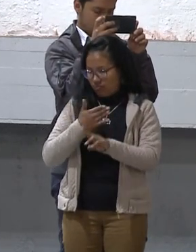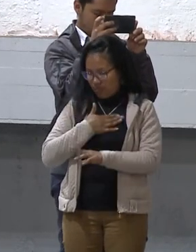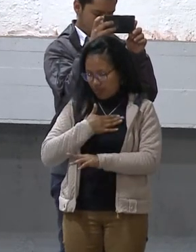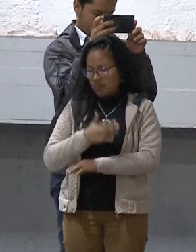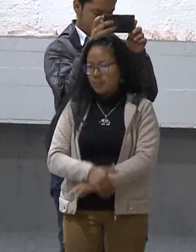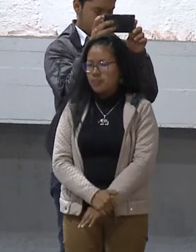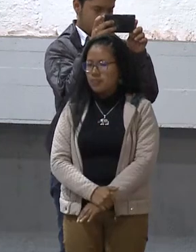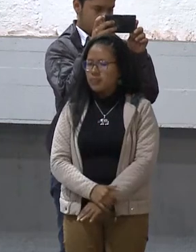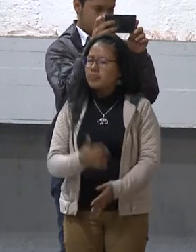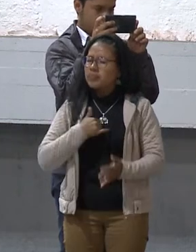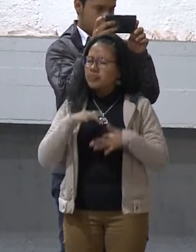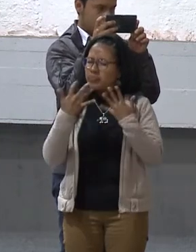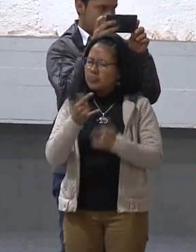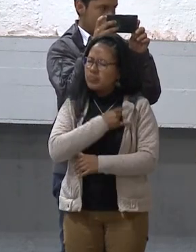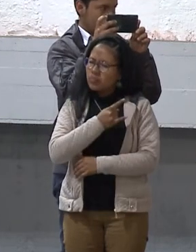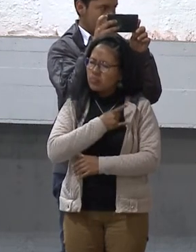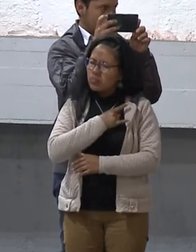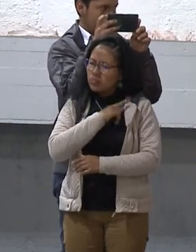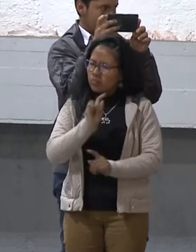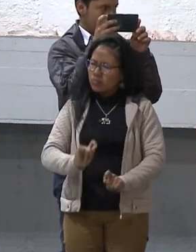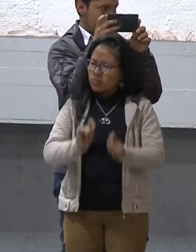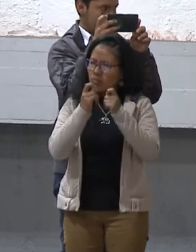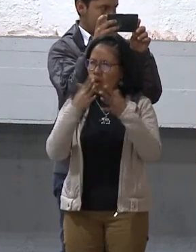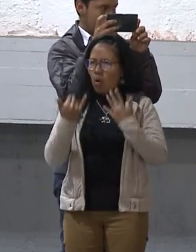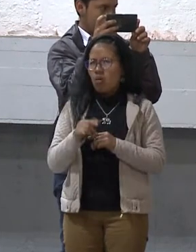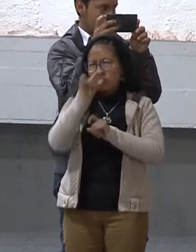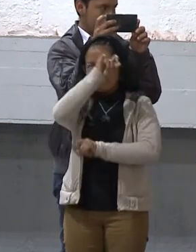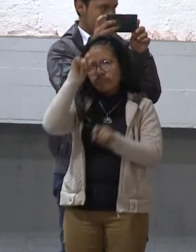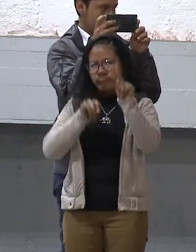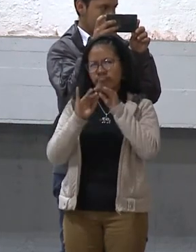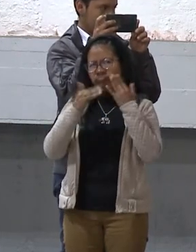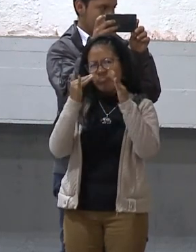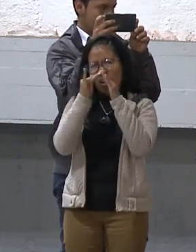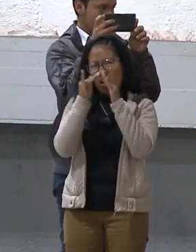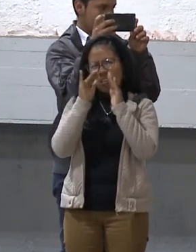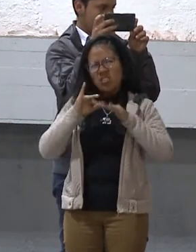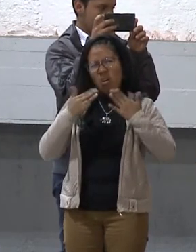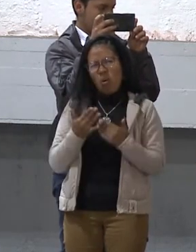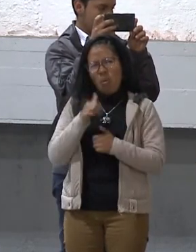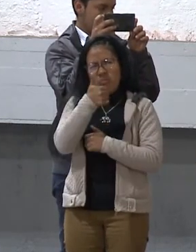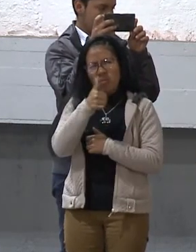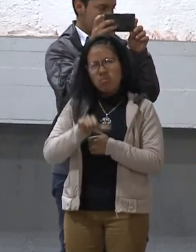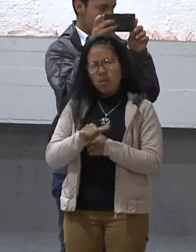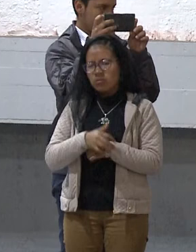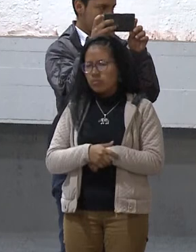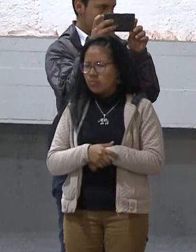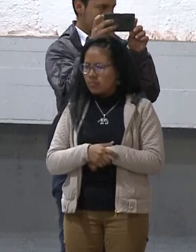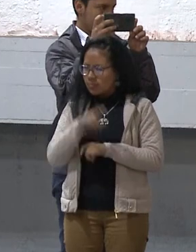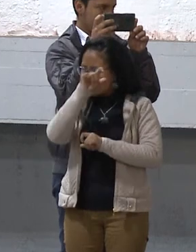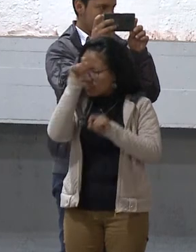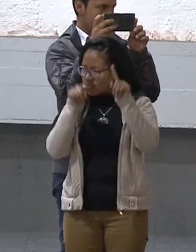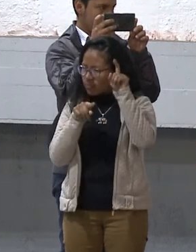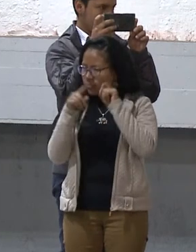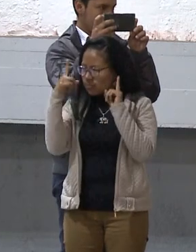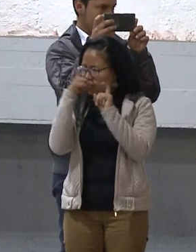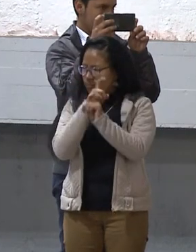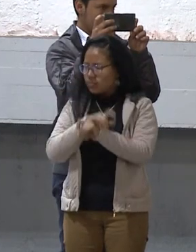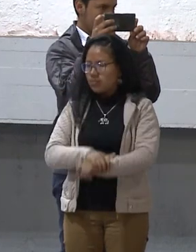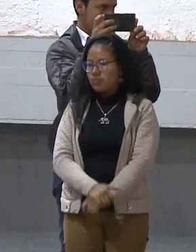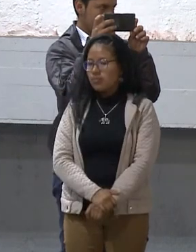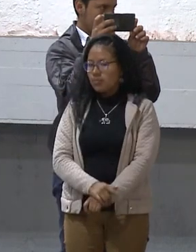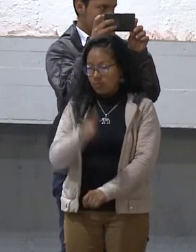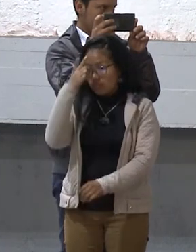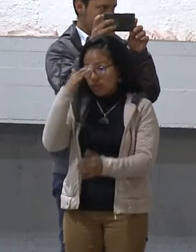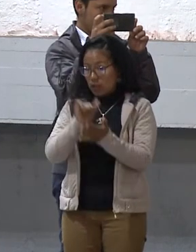preguntémonos cómo está la casa del saber que nosotros habitamos pienso que esta universidad ha sido tratada como